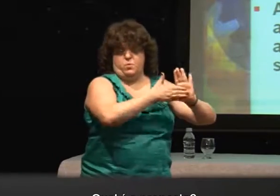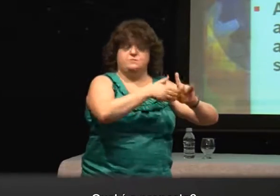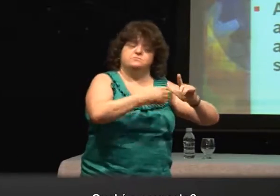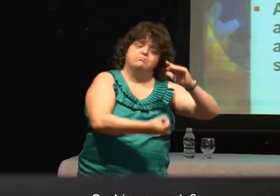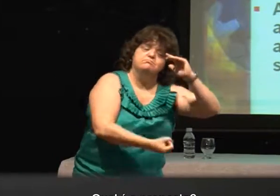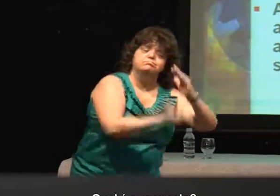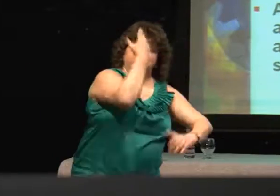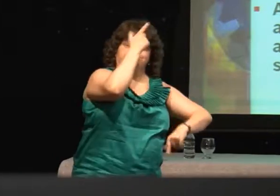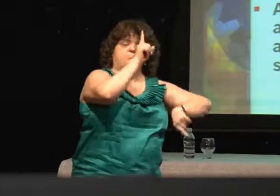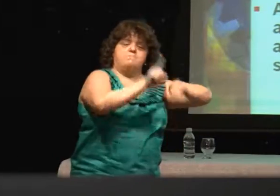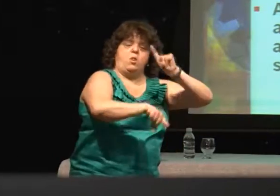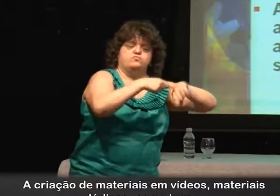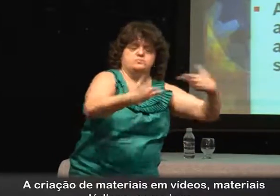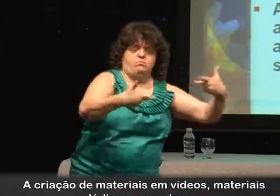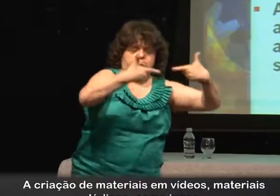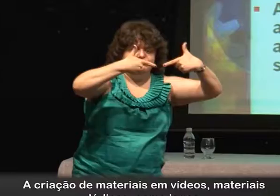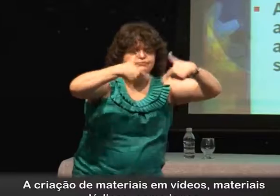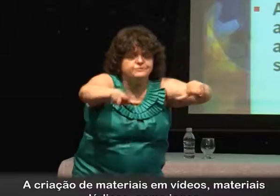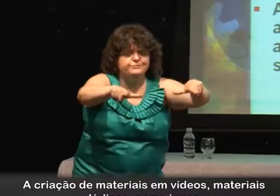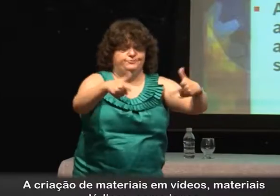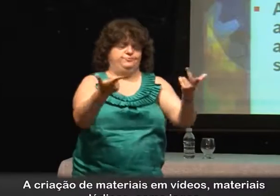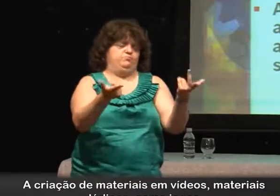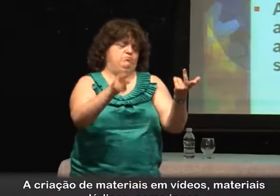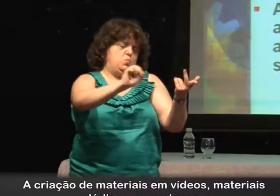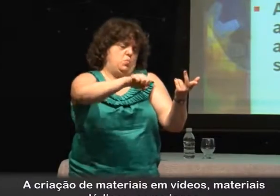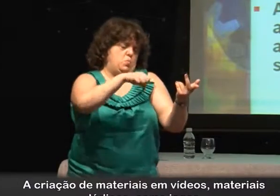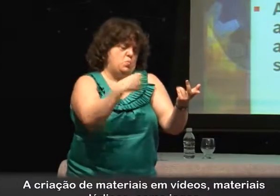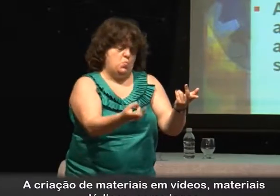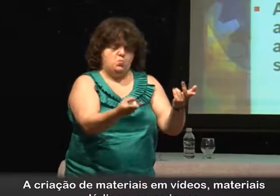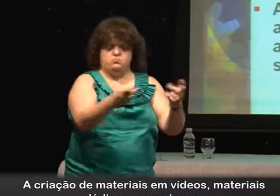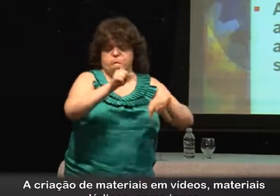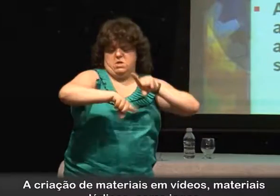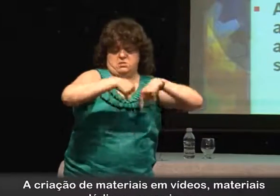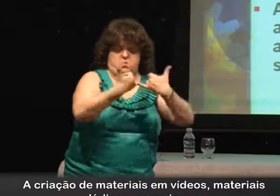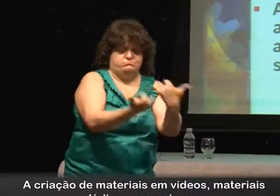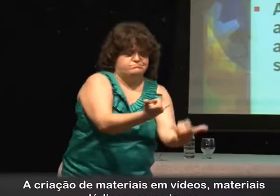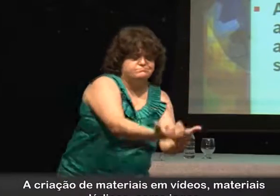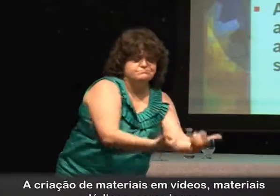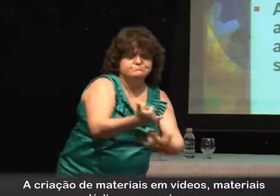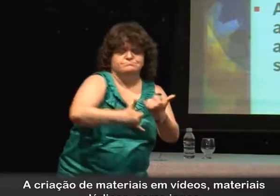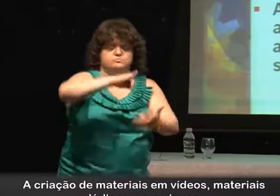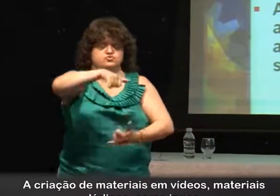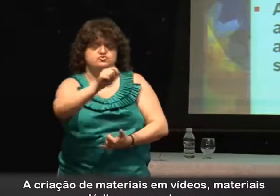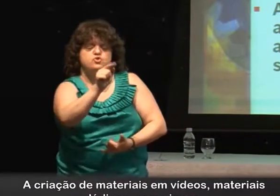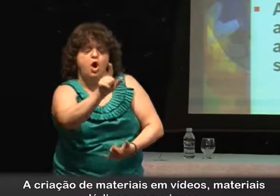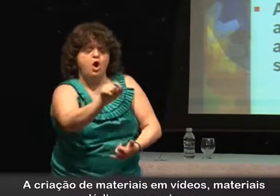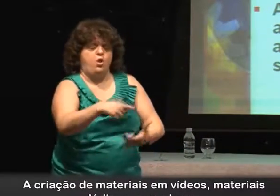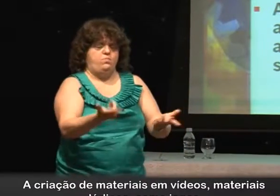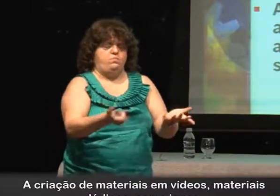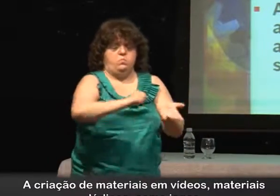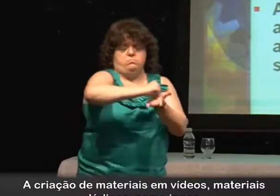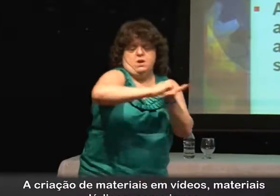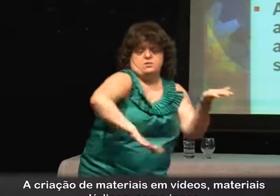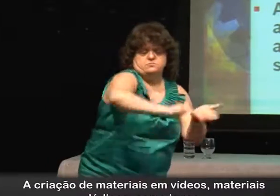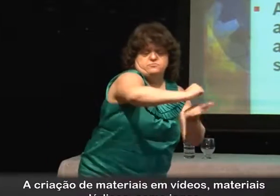proposta? A criação de materiais em vídeos, materiais lúdicos como